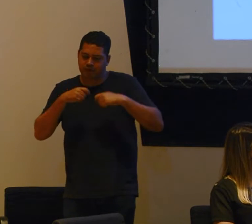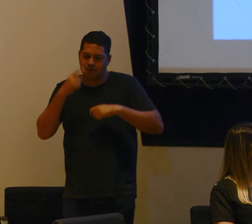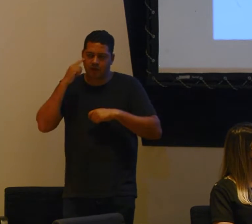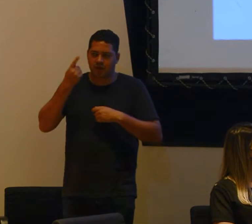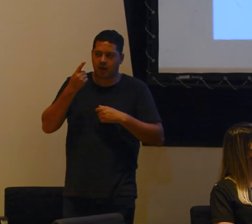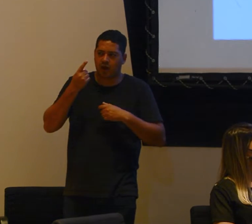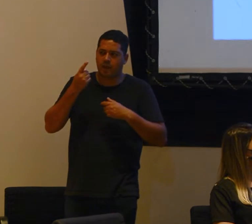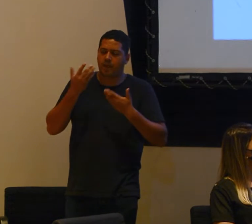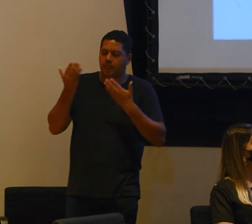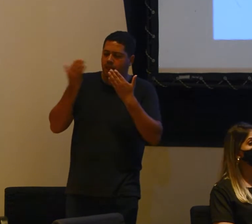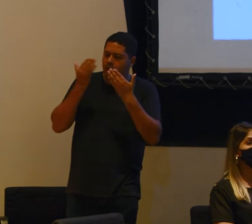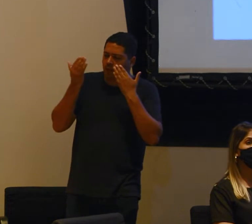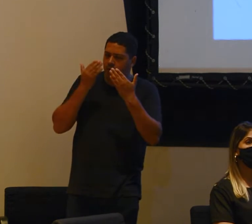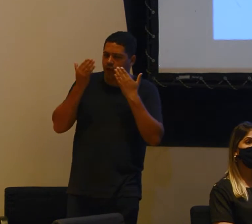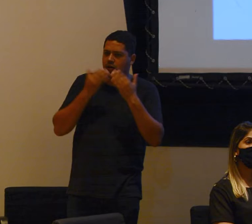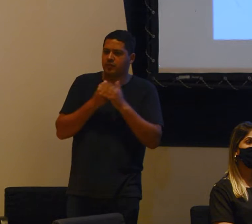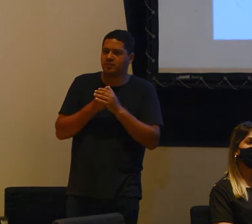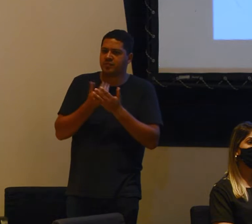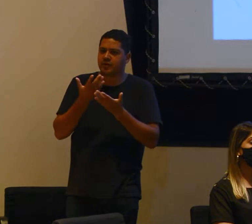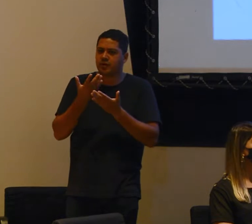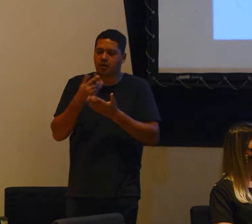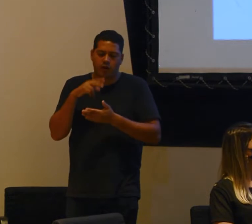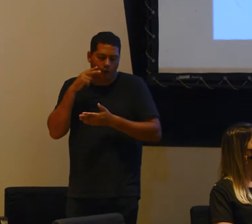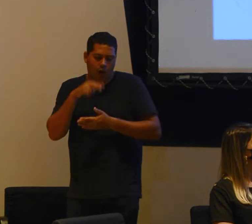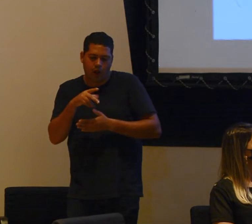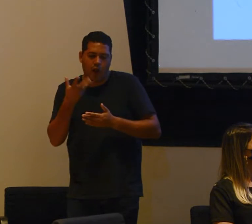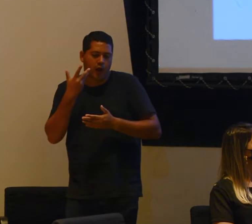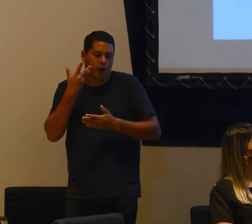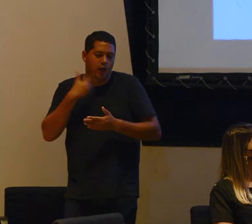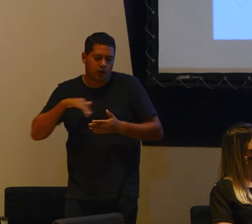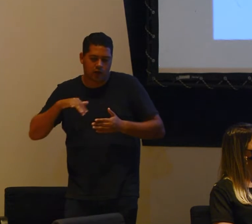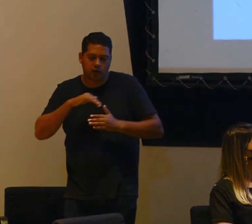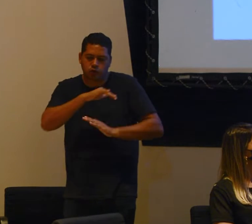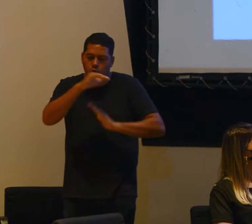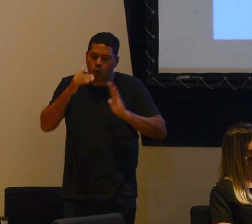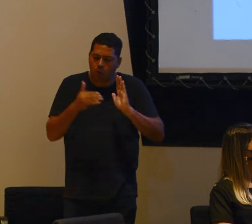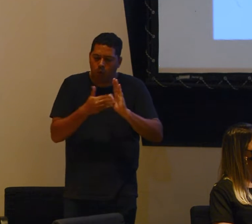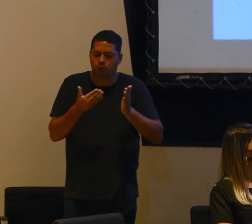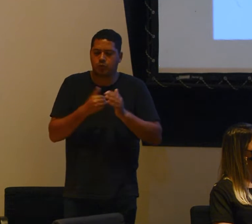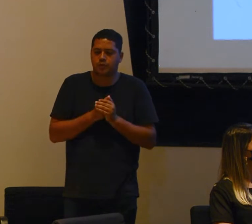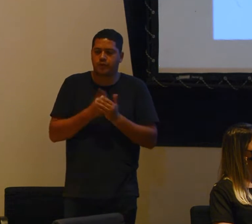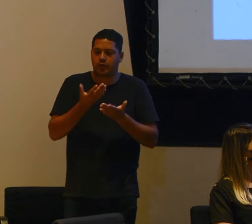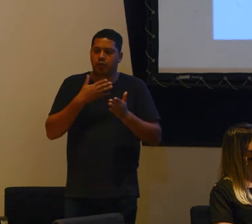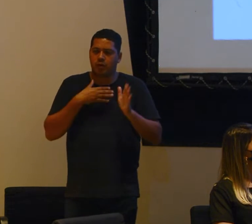em terapias que olhem essa criança como um todo. E essa é a minha proposta.